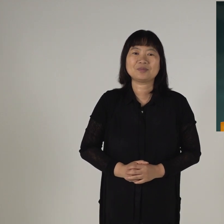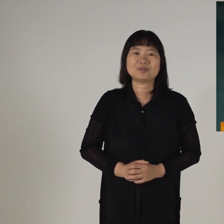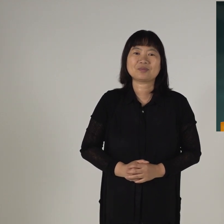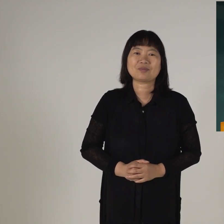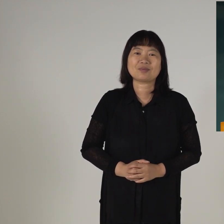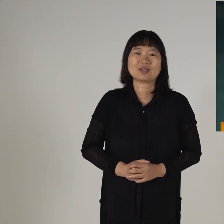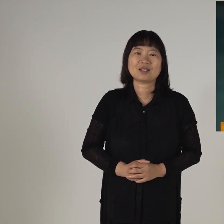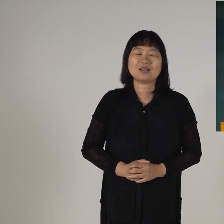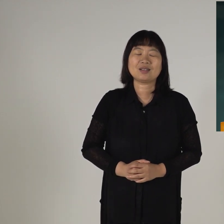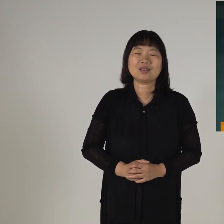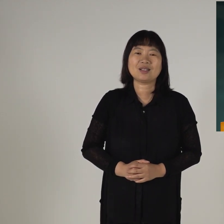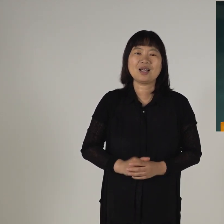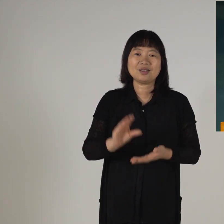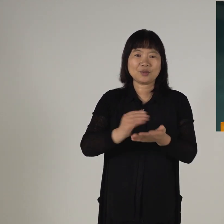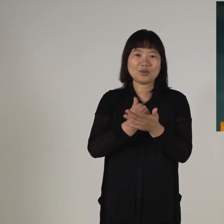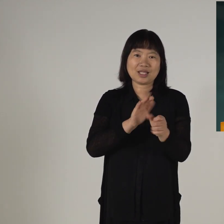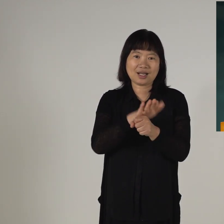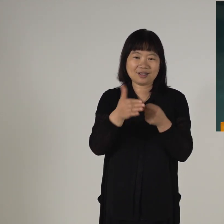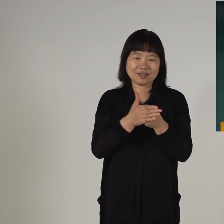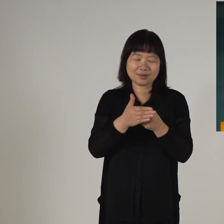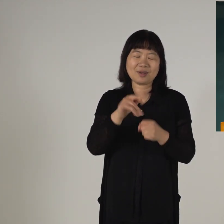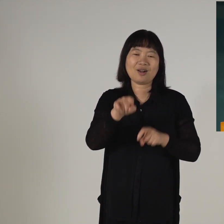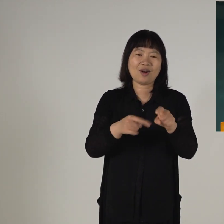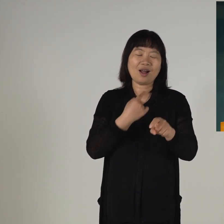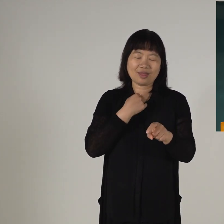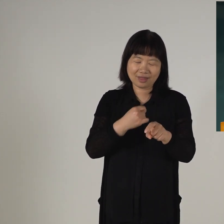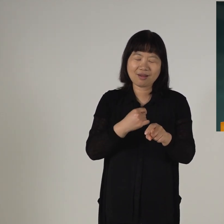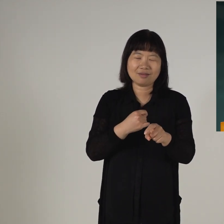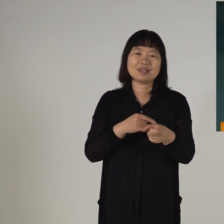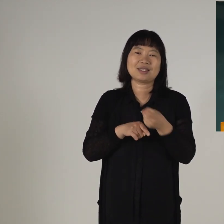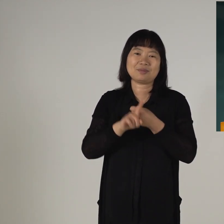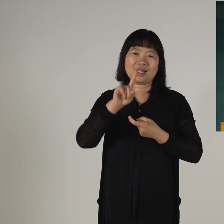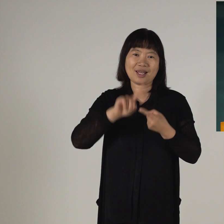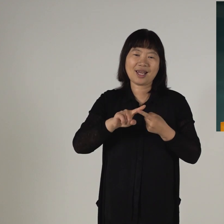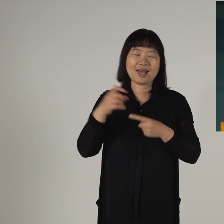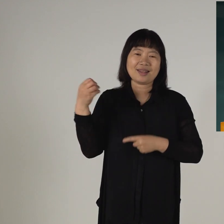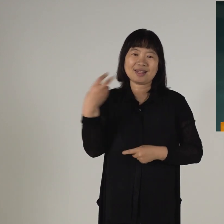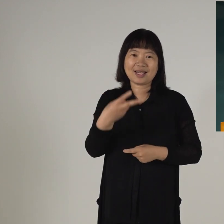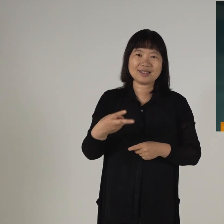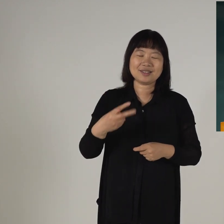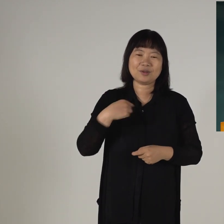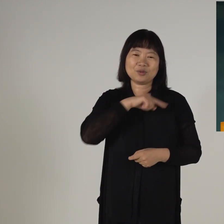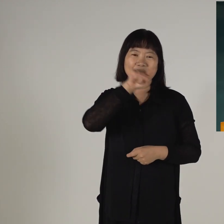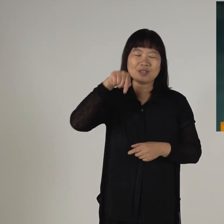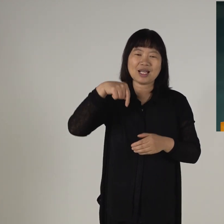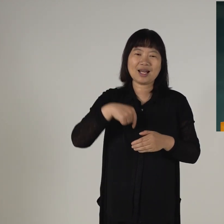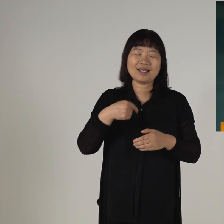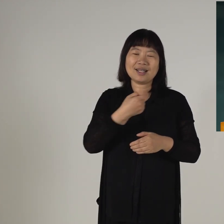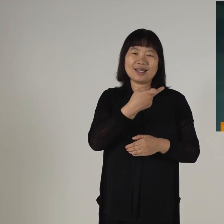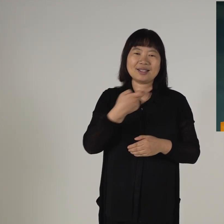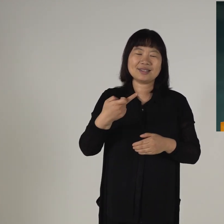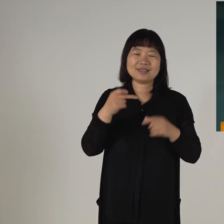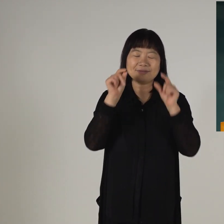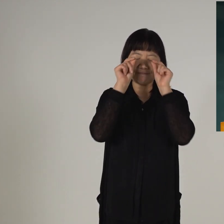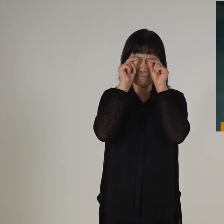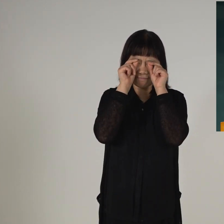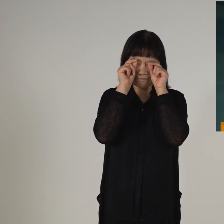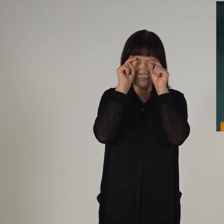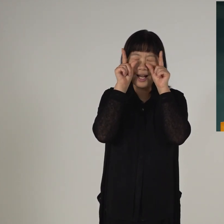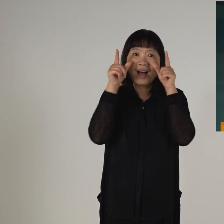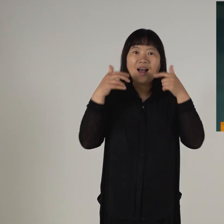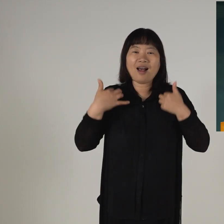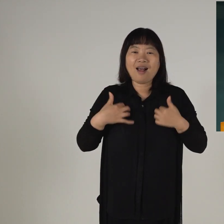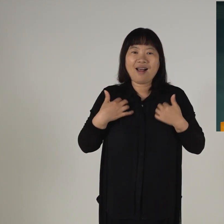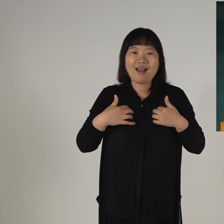그분을 사랑했기에 걸어갔던 그 길의 의미가 다시 한번 우리 속에 큰 환희와